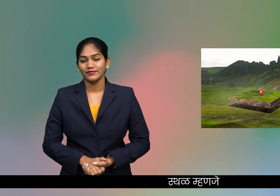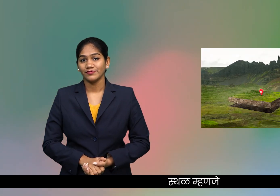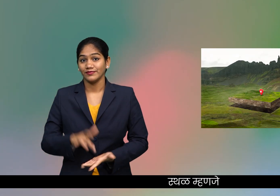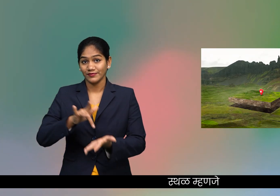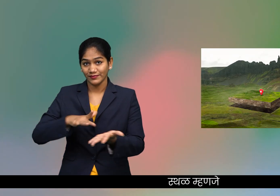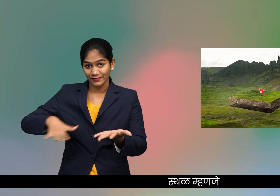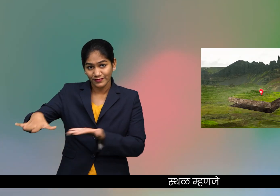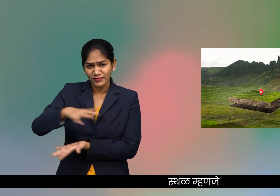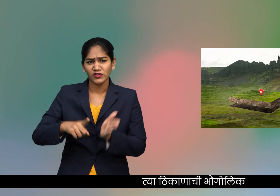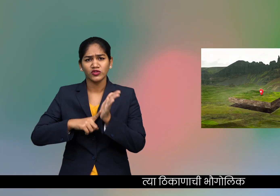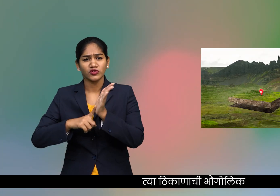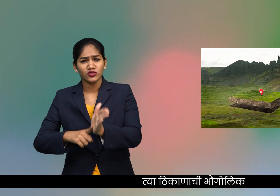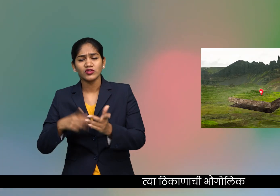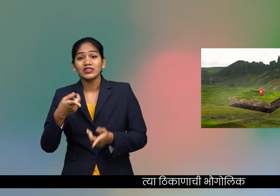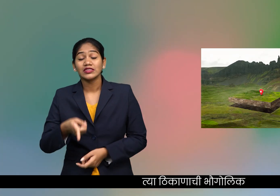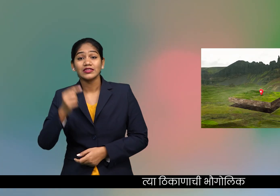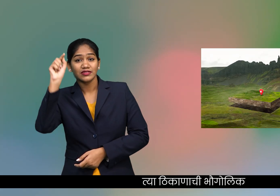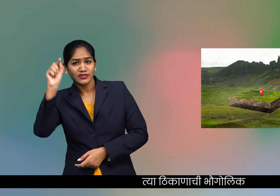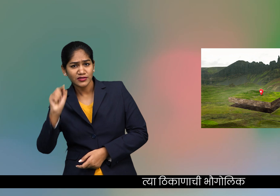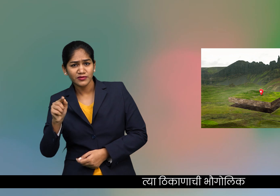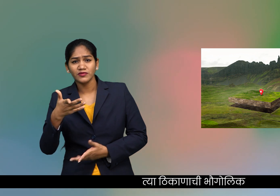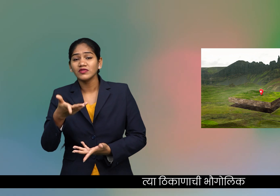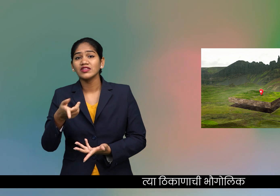स्थळ म्हणजे त्या ठिकाणची भौगोलिक